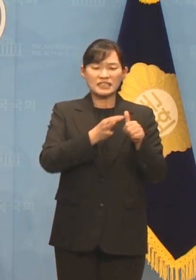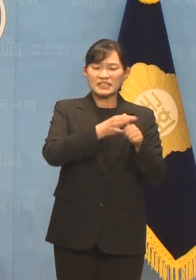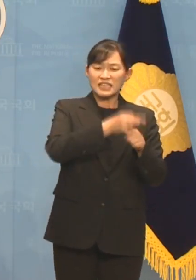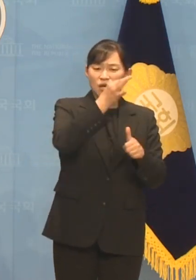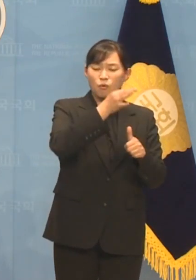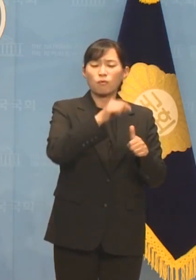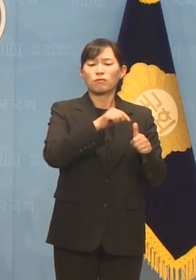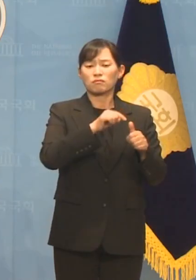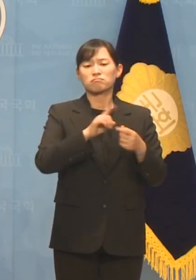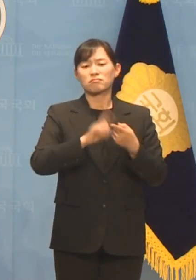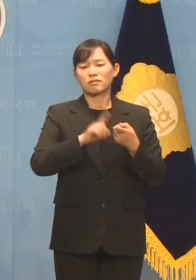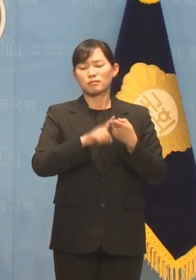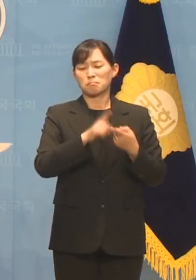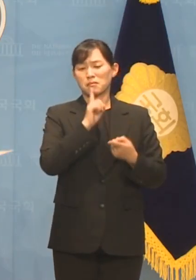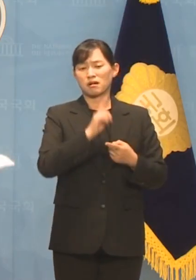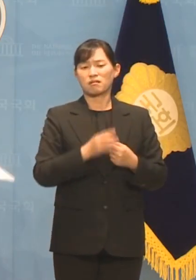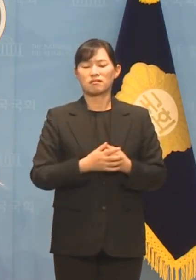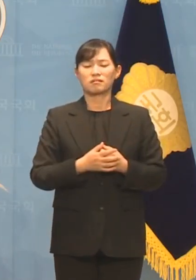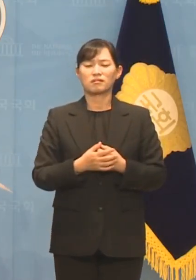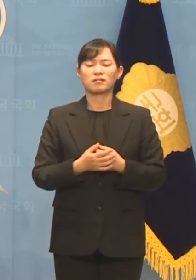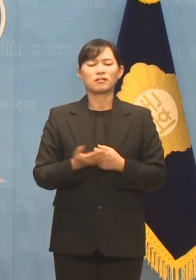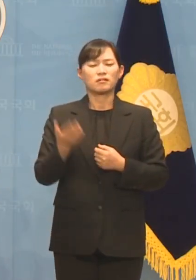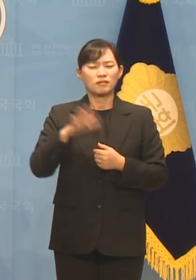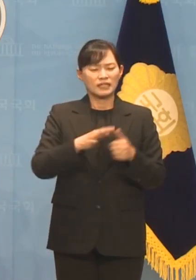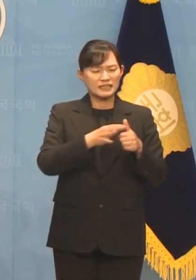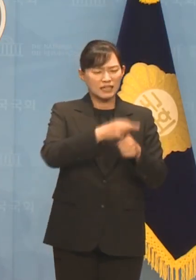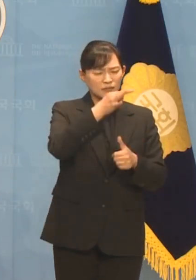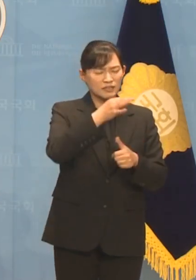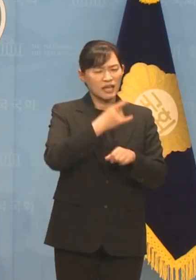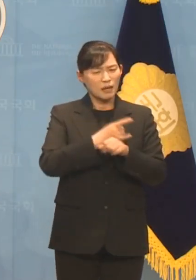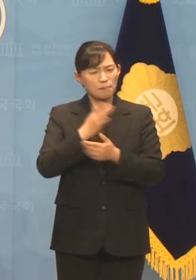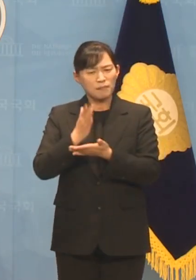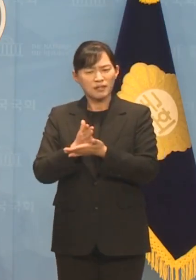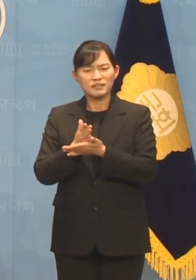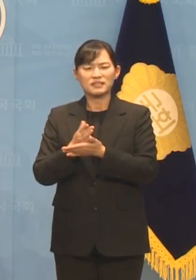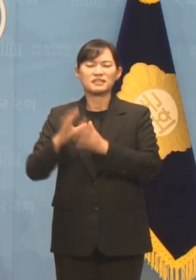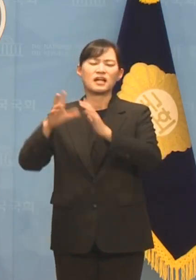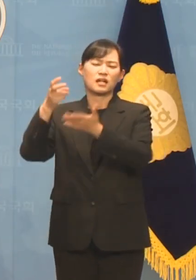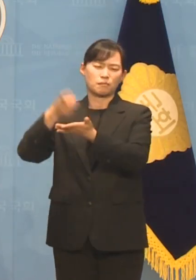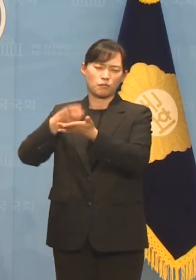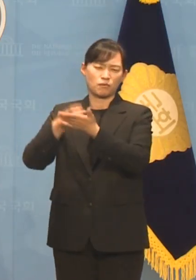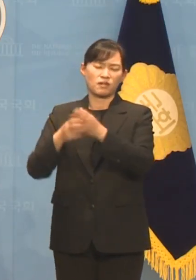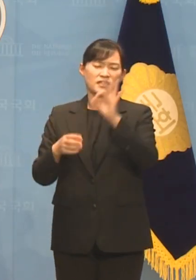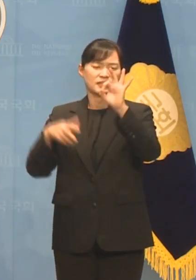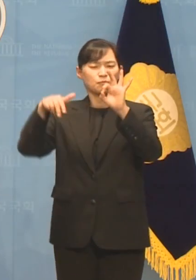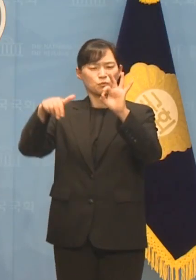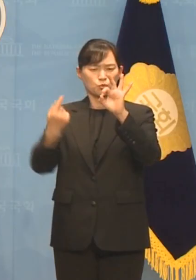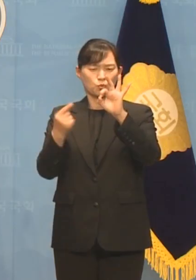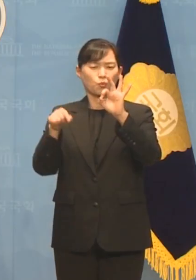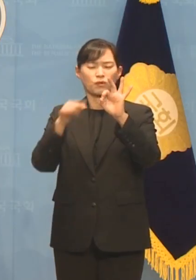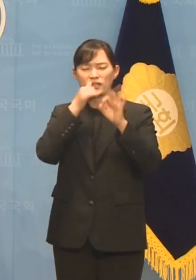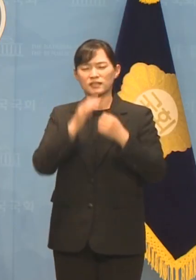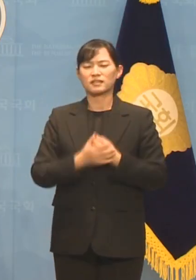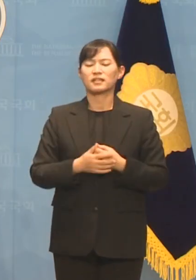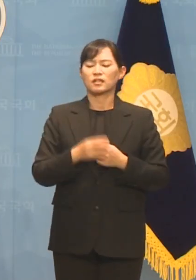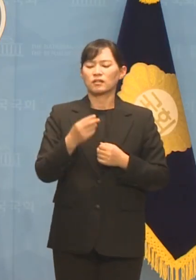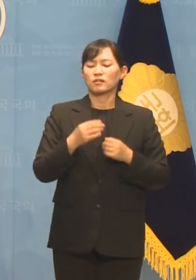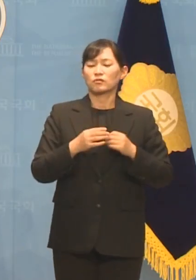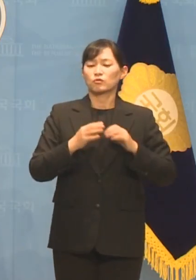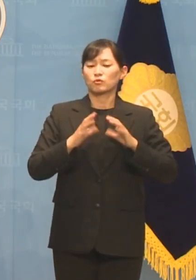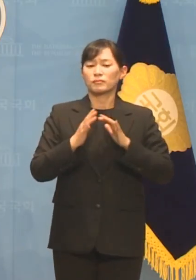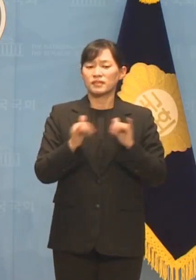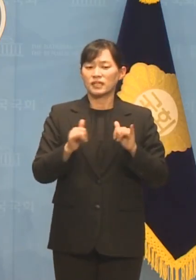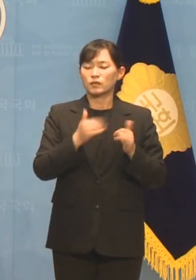나온 것입니다. 하지만 사형제의 존폐 논란은 헌법 제10조가 보장하는 인간의 존엄과